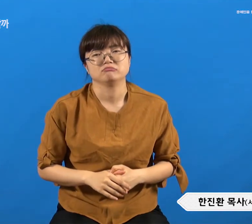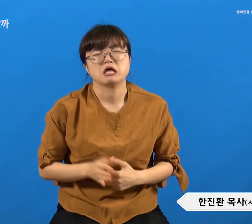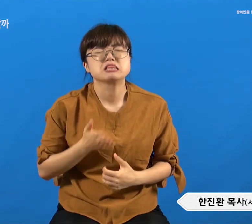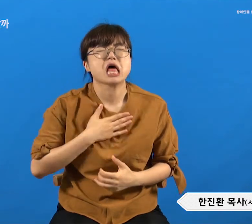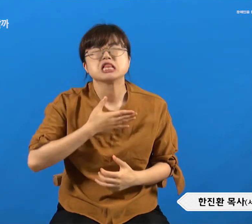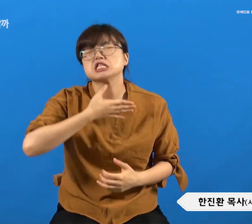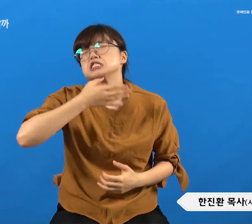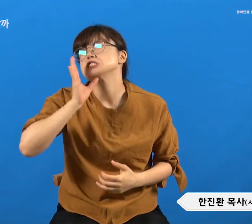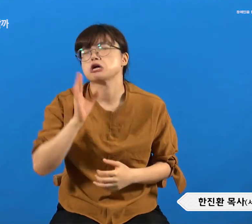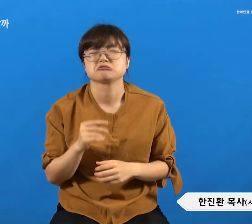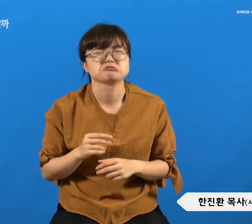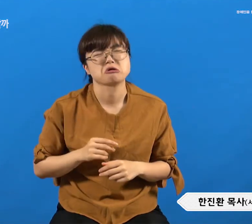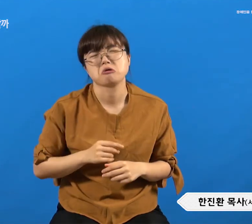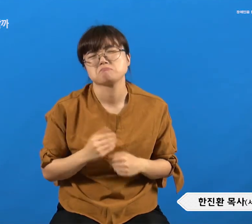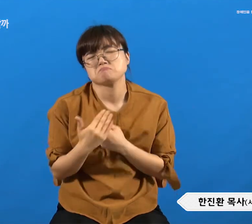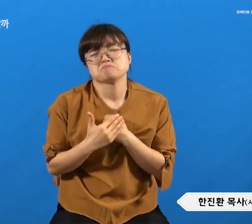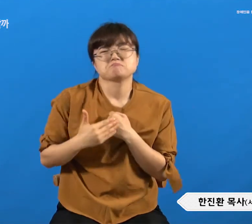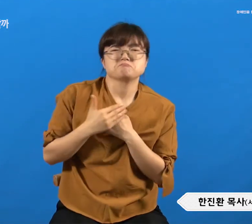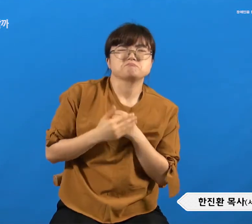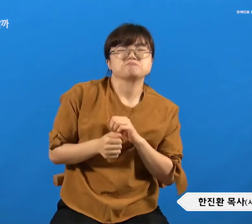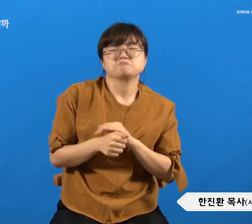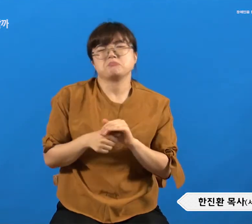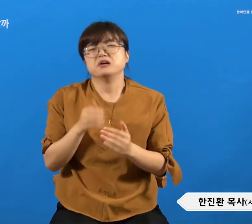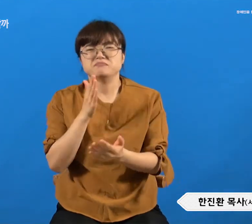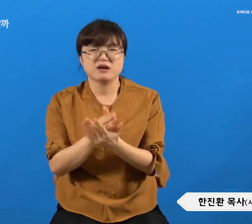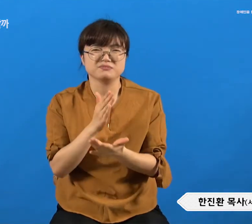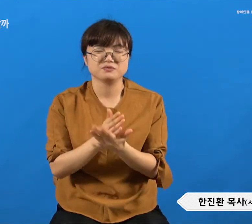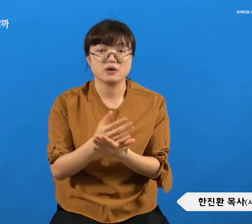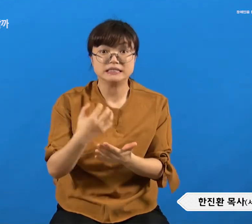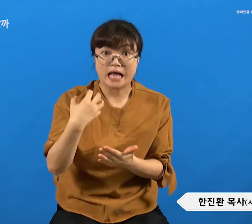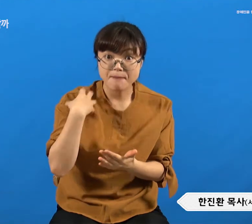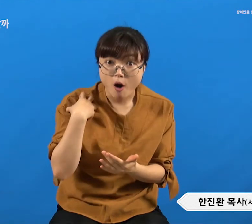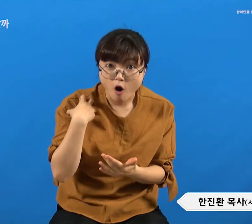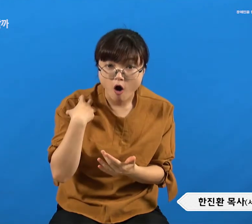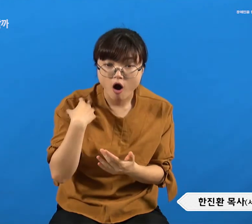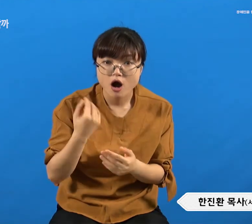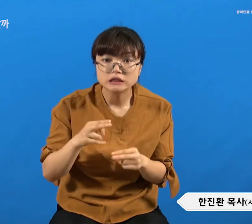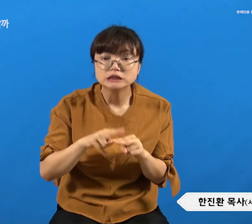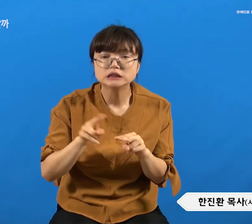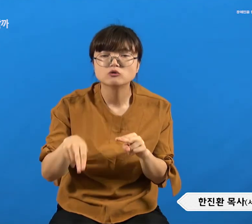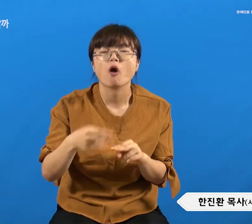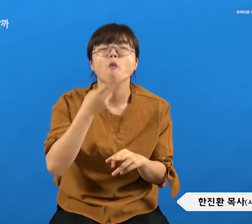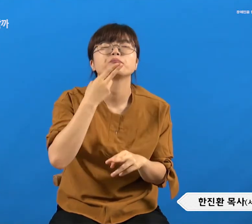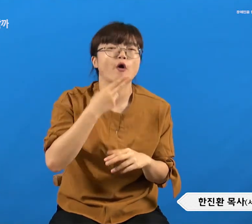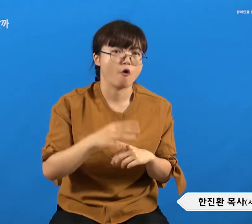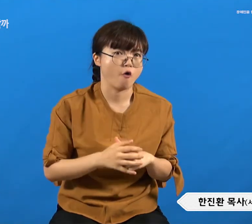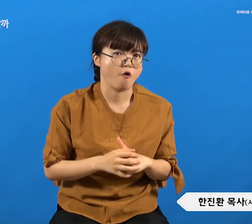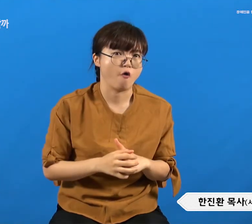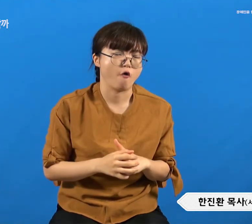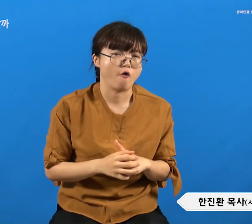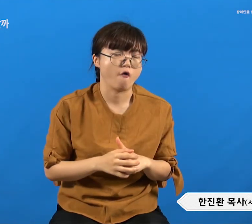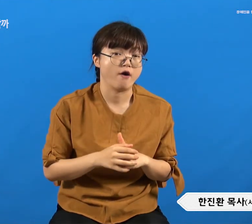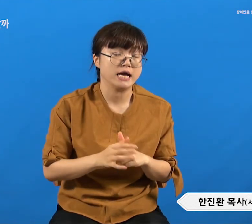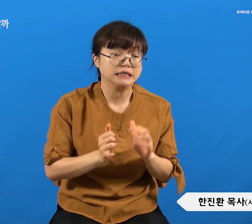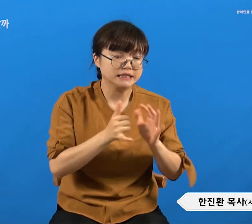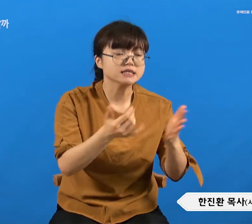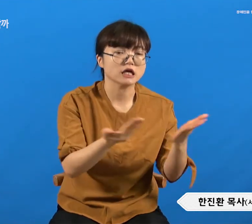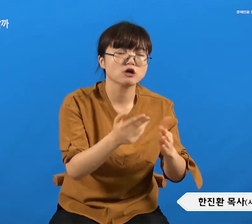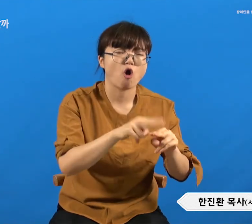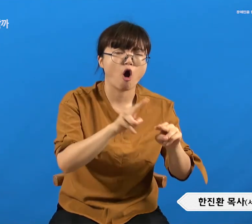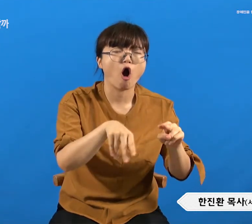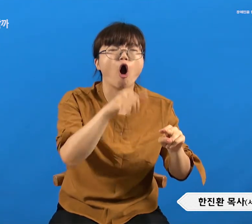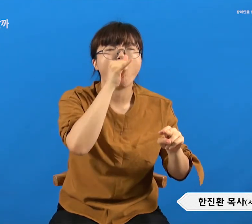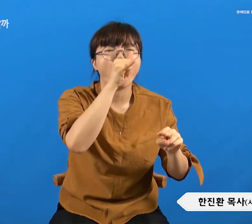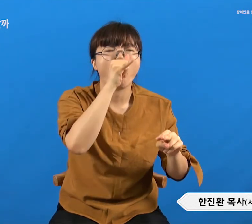절대로 늙었다고 뒤로 자빠지지 마십시오. 사명에는 은퇴라는 것은 없습니다. 세상